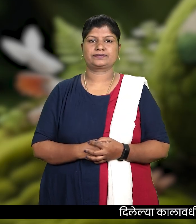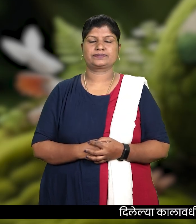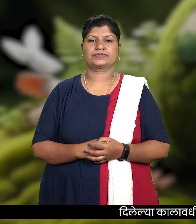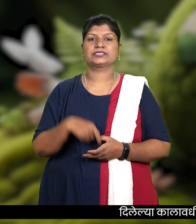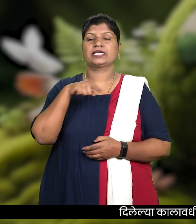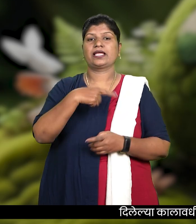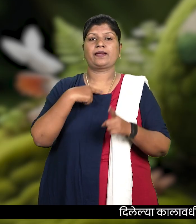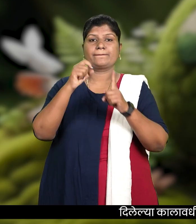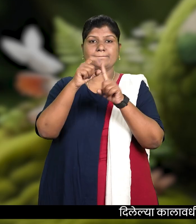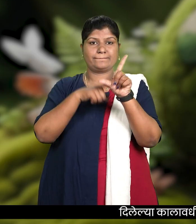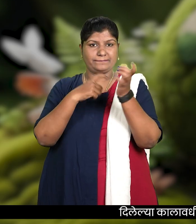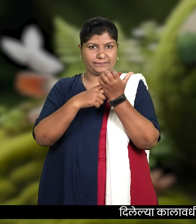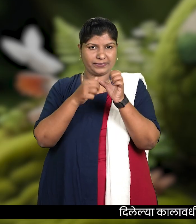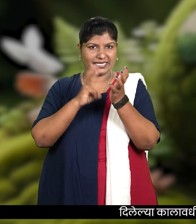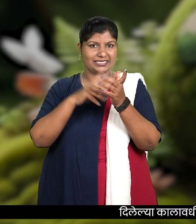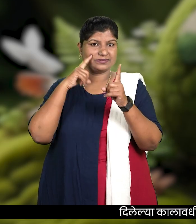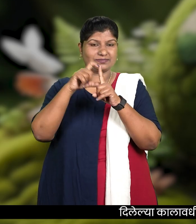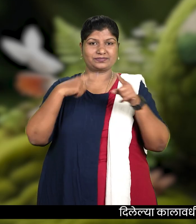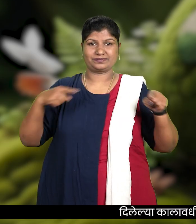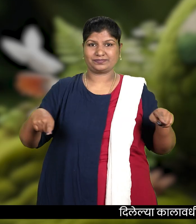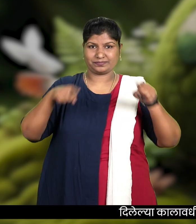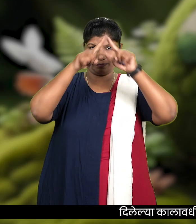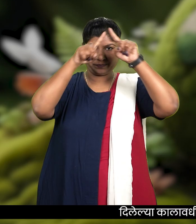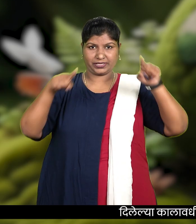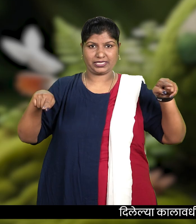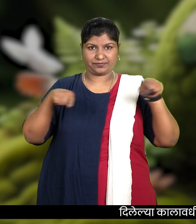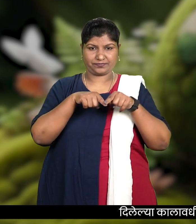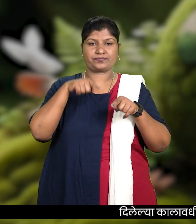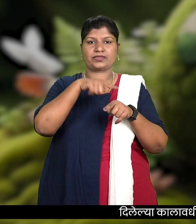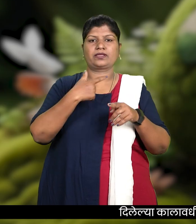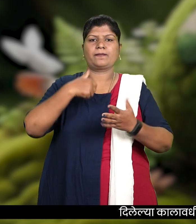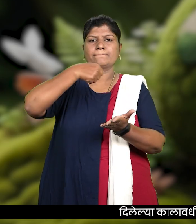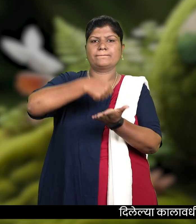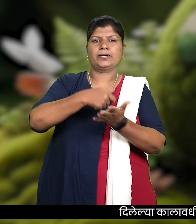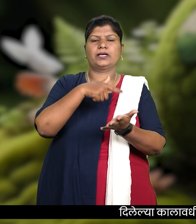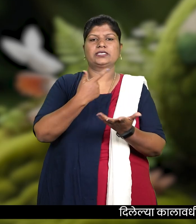दिलेल्या कालावधीत दिलेल्या ट्रॉफिक स्तरावर व्यापलेल्या व्यक्तींच्या संख्येवर